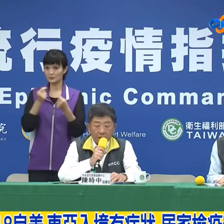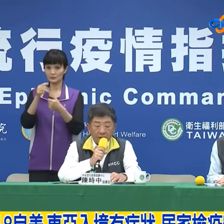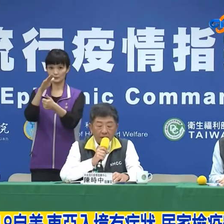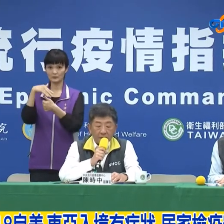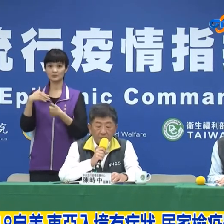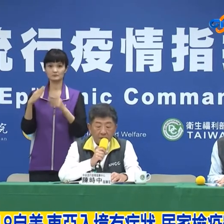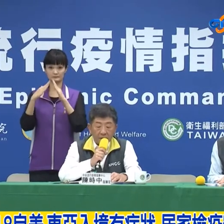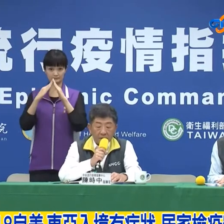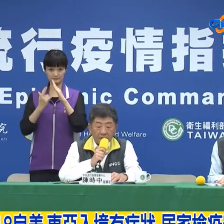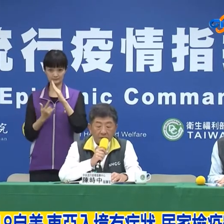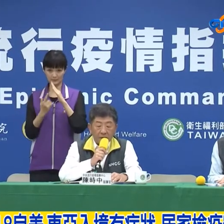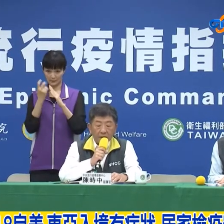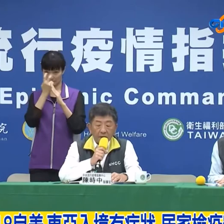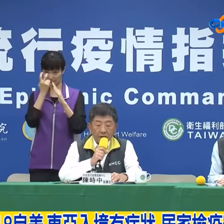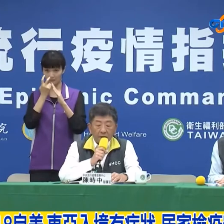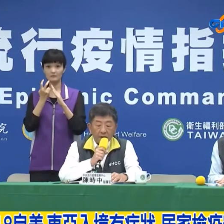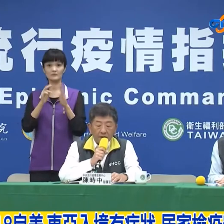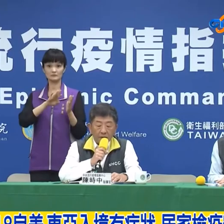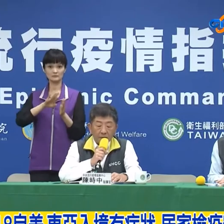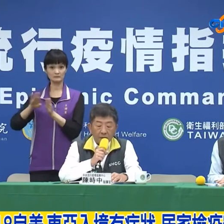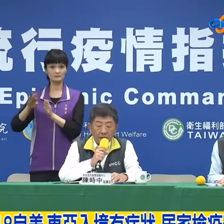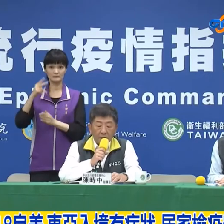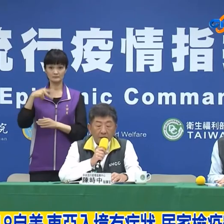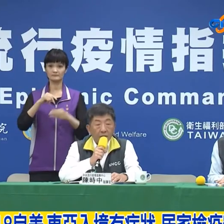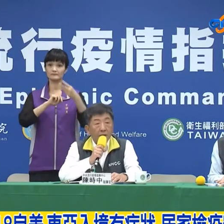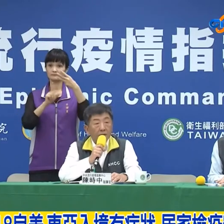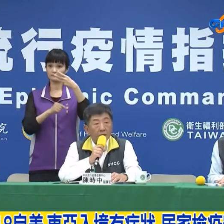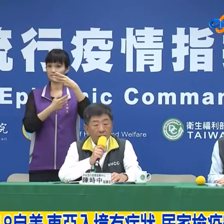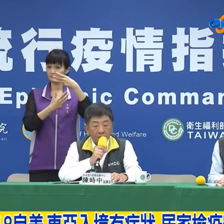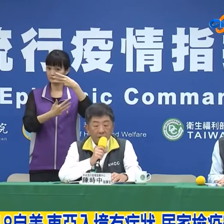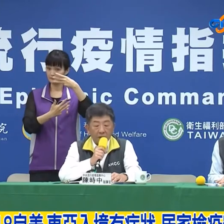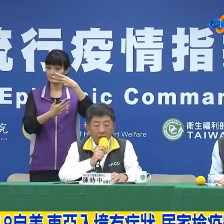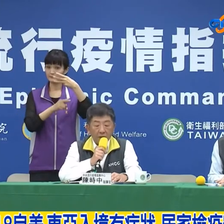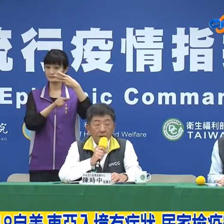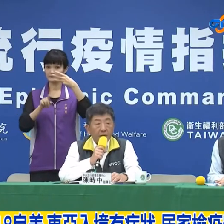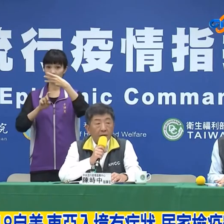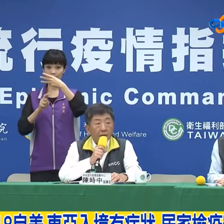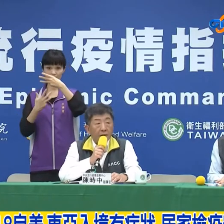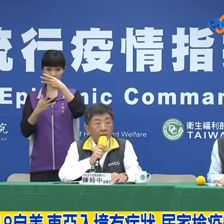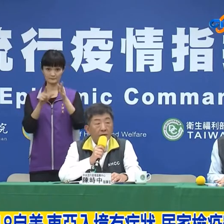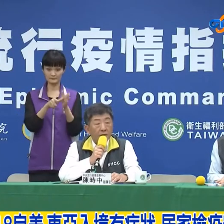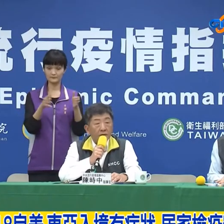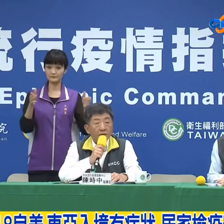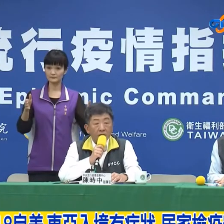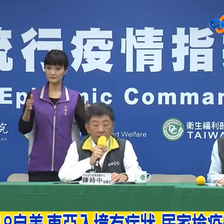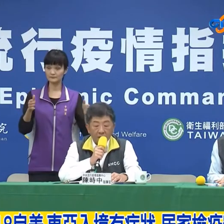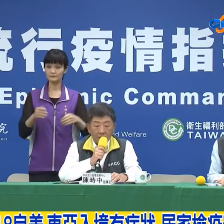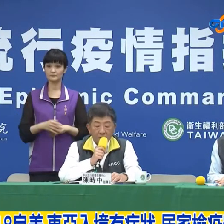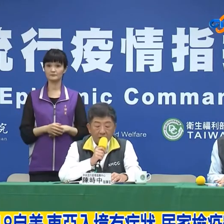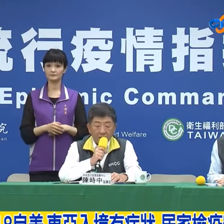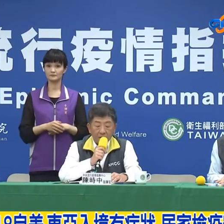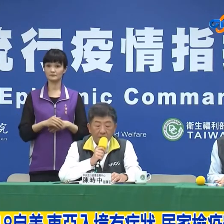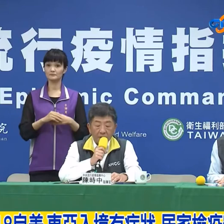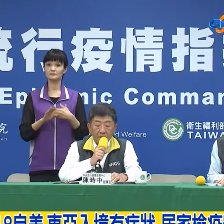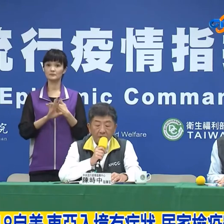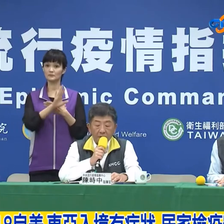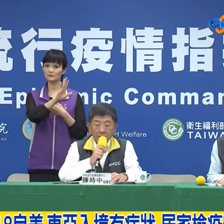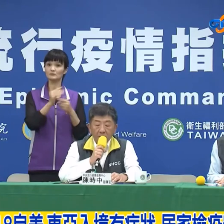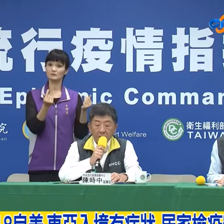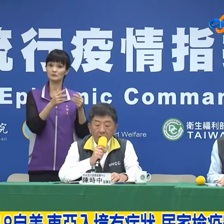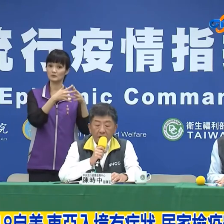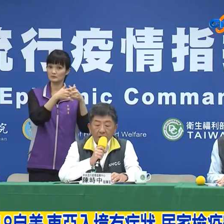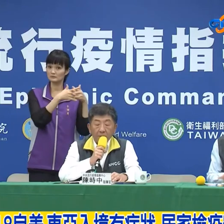外，好，那我们要针对好3月8号好到18号好，就自其他国家，就美